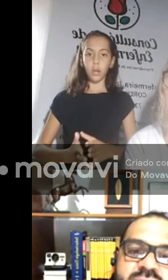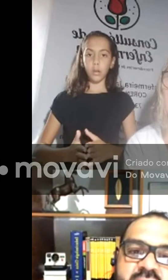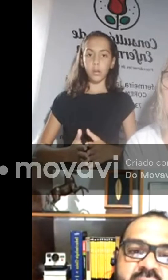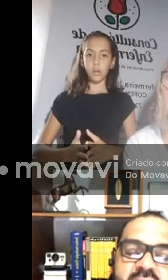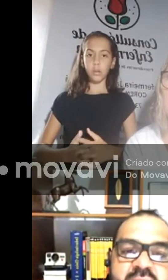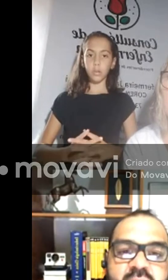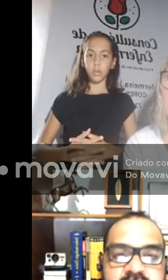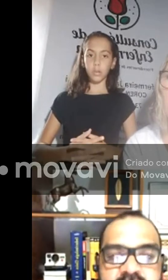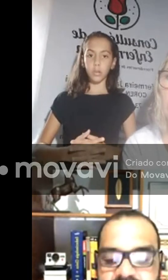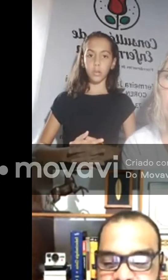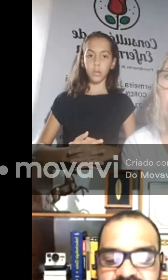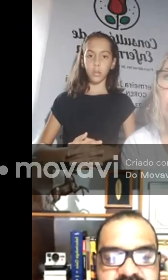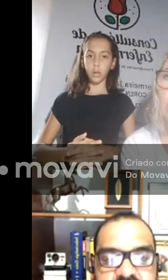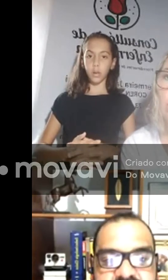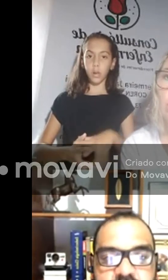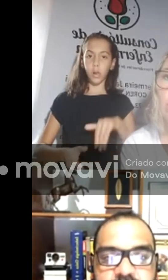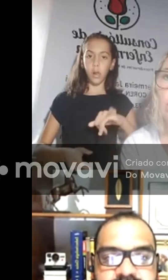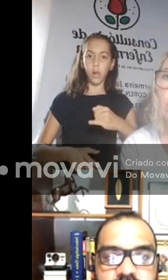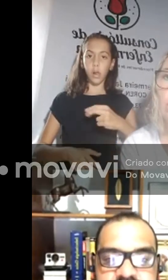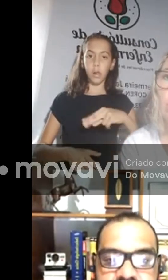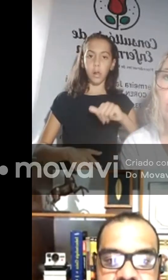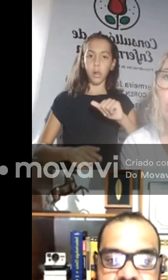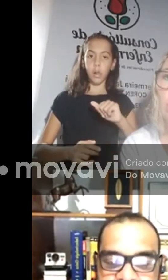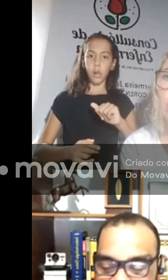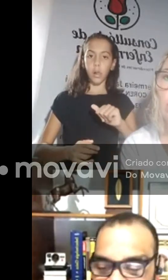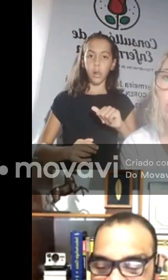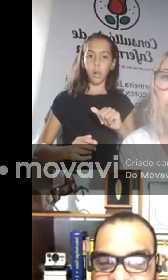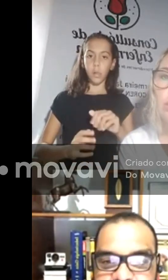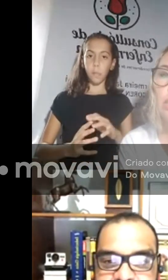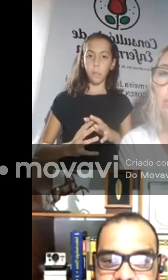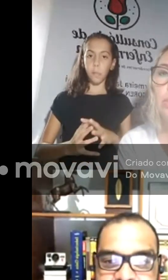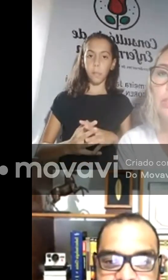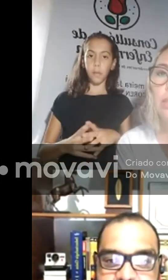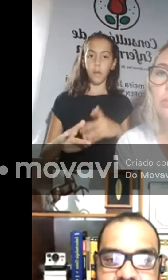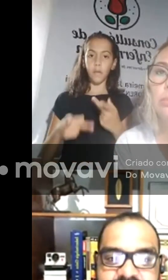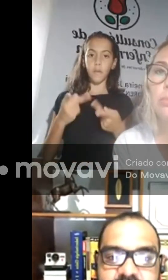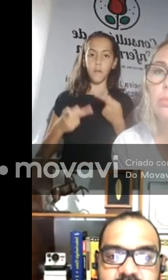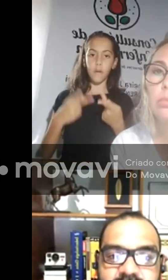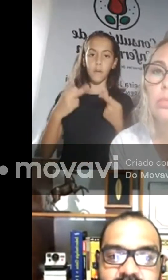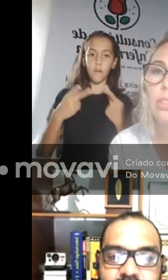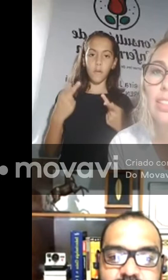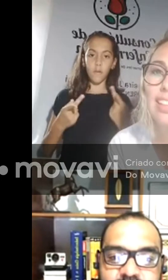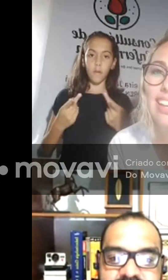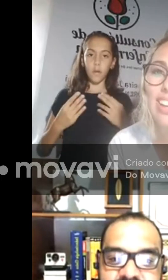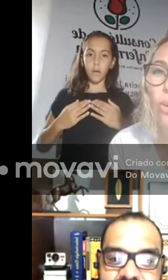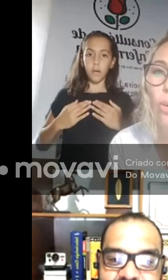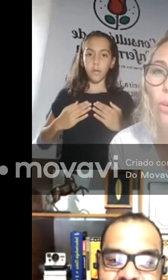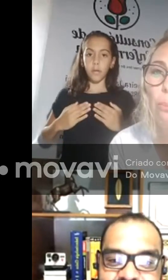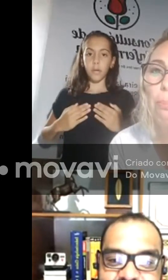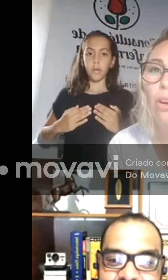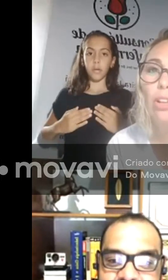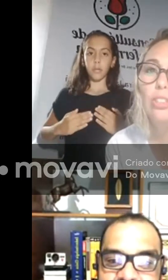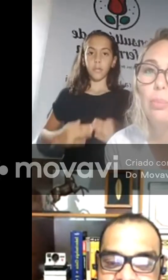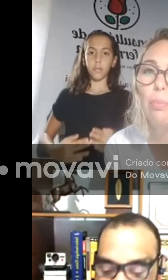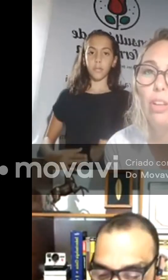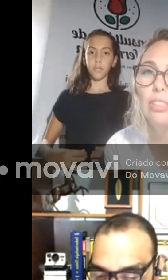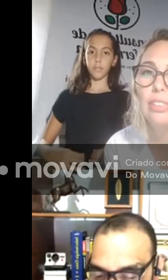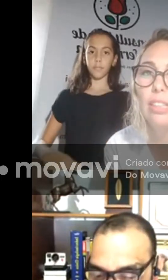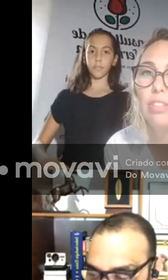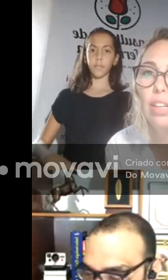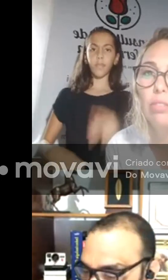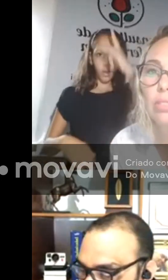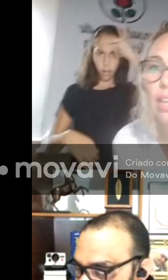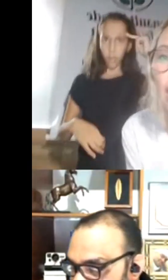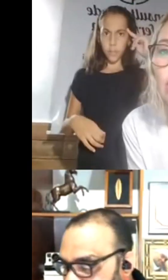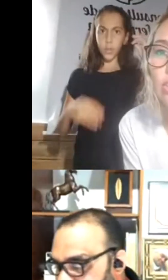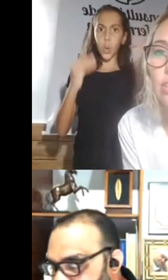Ô, Jana, eu queria aqui finalizar o pessoal que está aqui, para mandar um abraço aqui para todo mundo, pode ser? Pode sim,